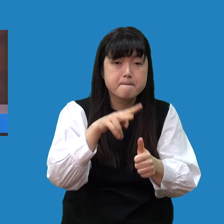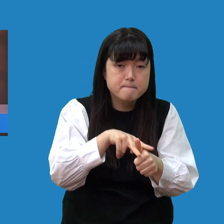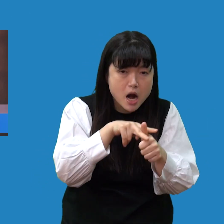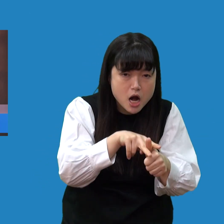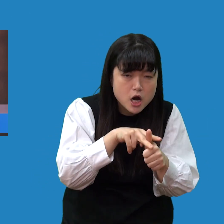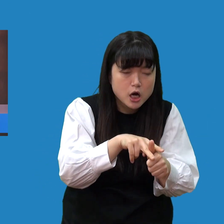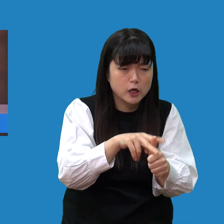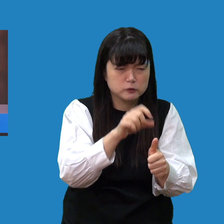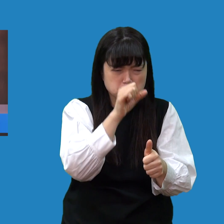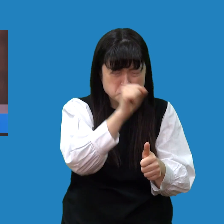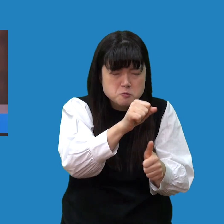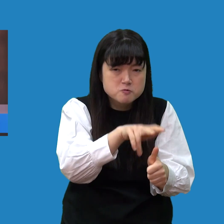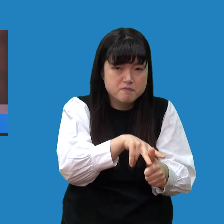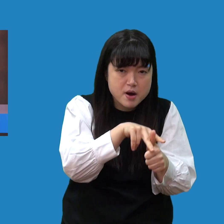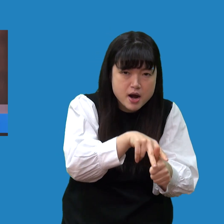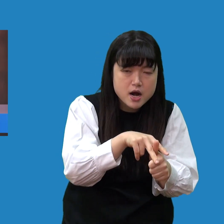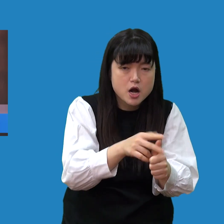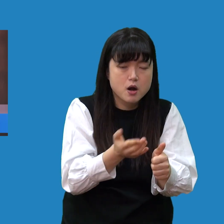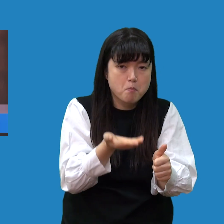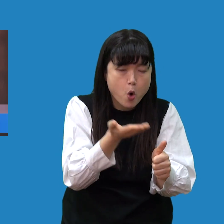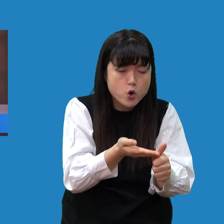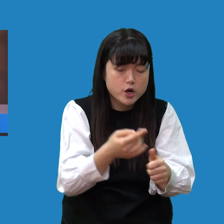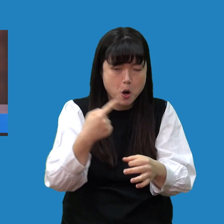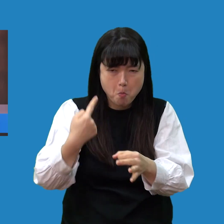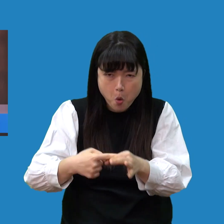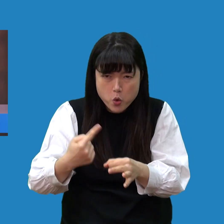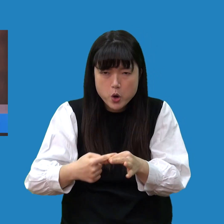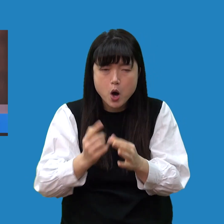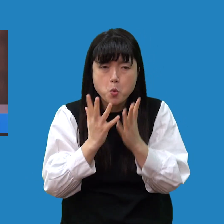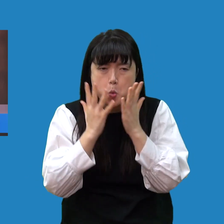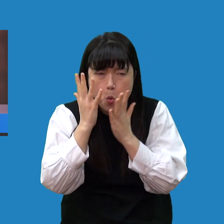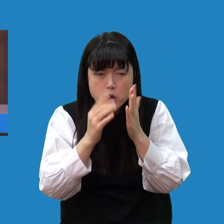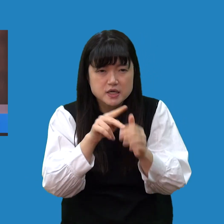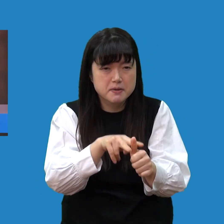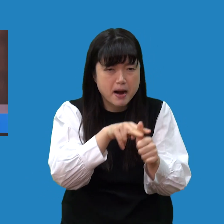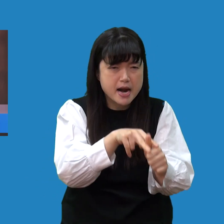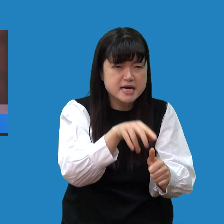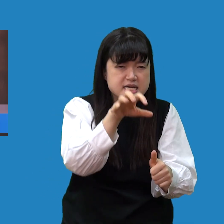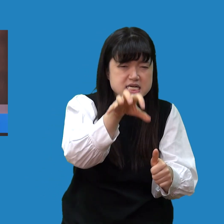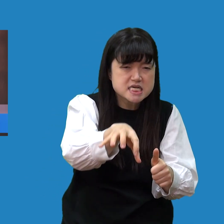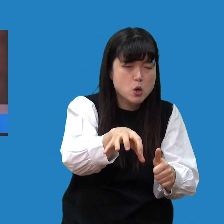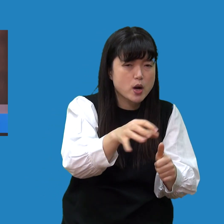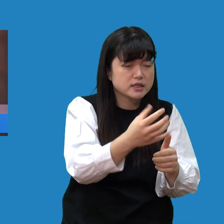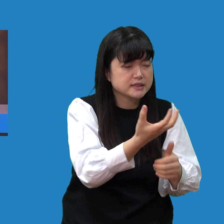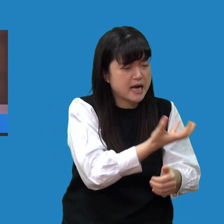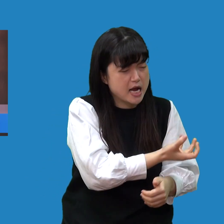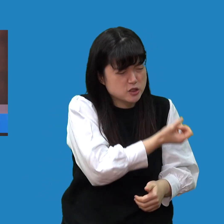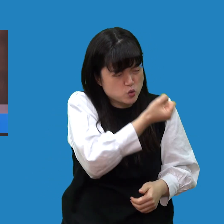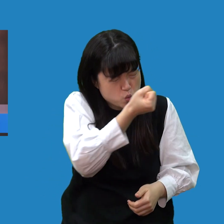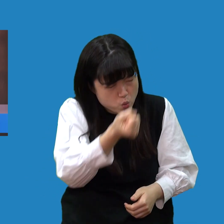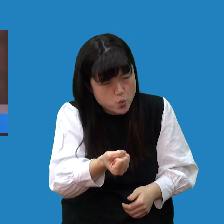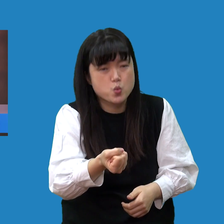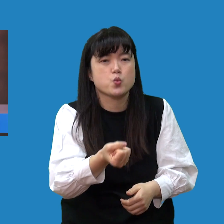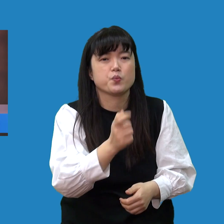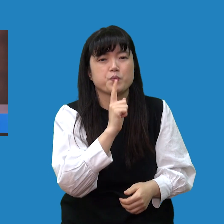말과 준마에게 먹일 보리와 꼴을 그 말들이 있는 곳으로 가져왔더라.